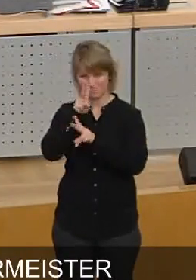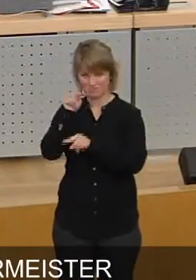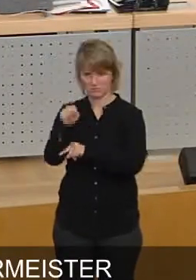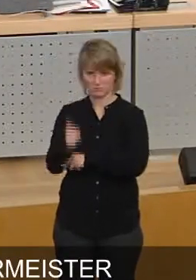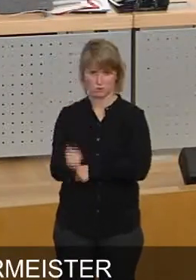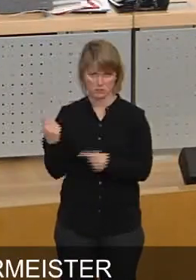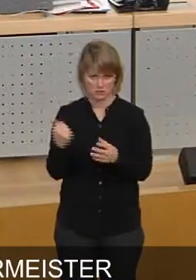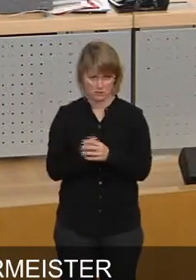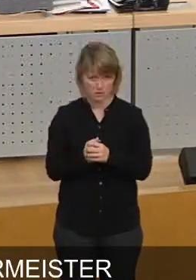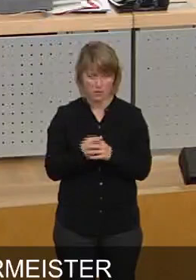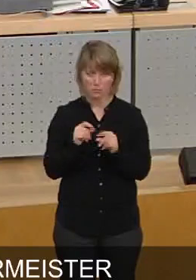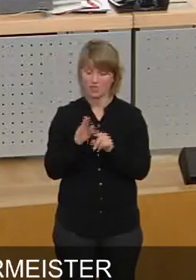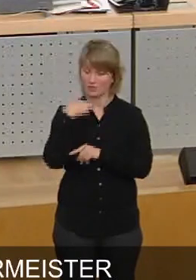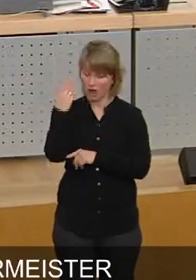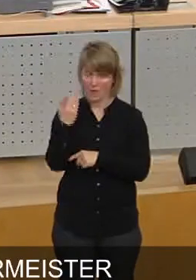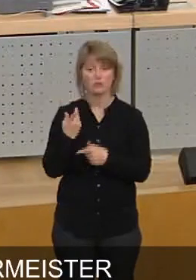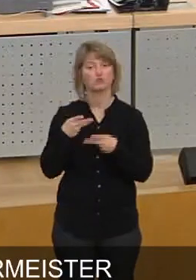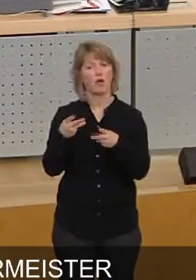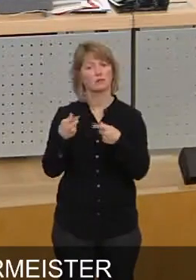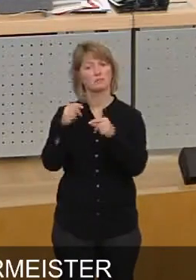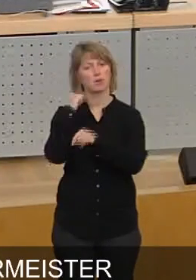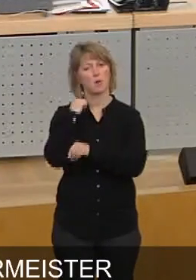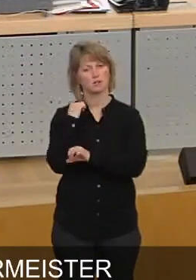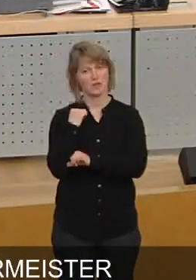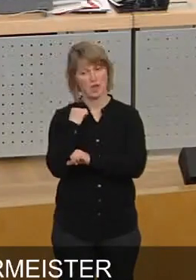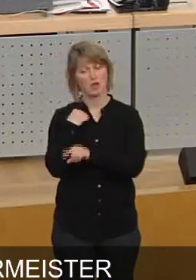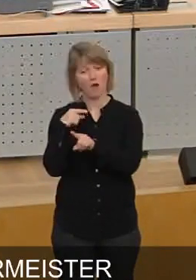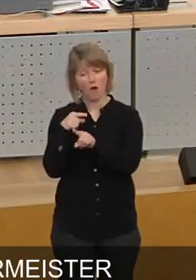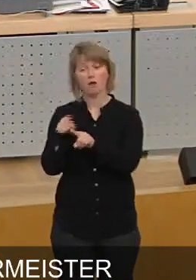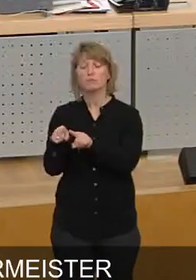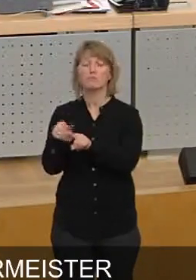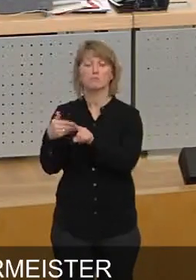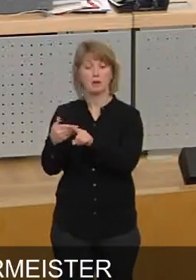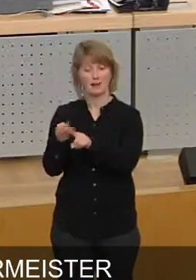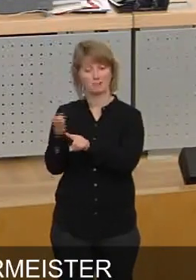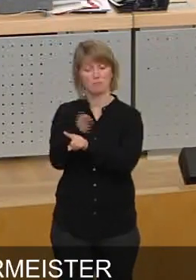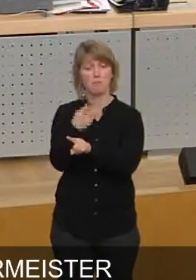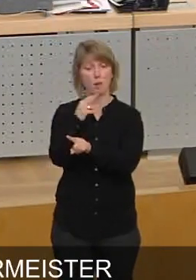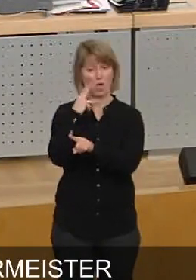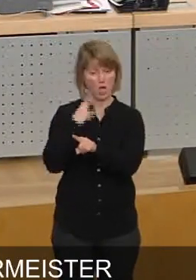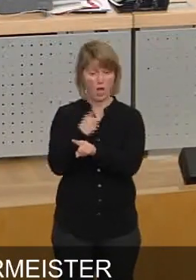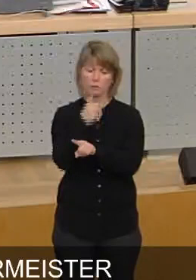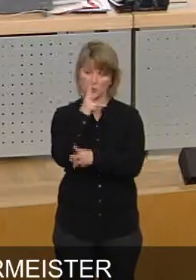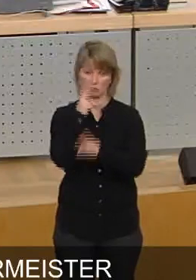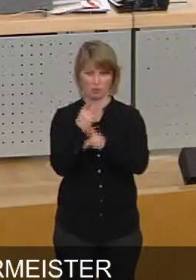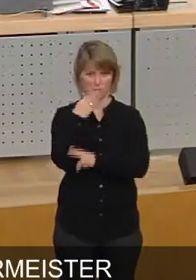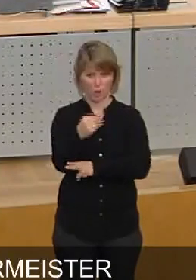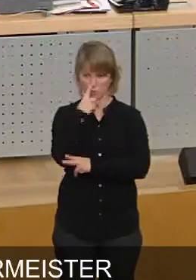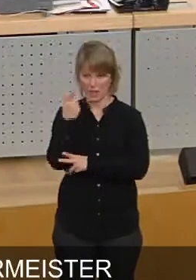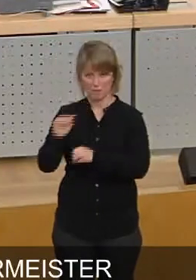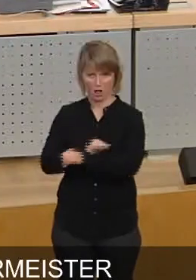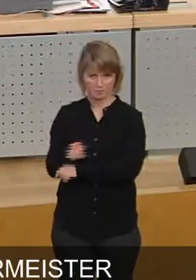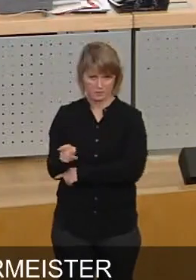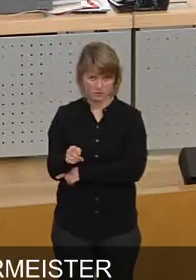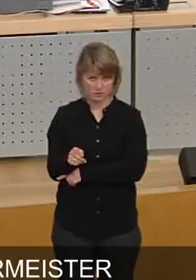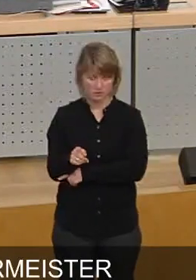der Anspruchnahme durch den Straßenbaulastträger ist der Bauherr gegebenenfalls sogar zu entschädigen, da ihm die einmal gewährte